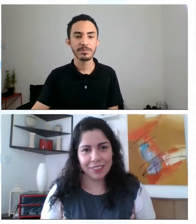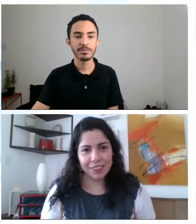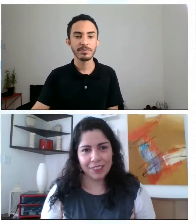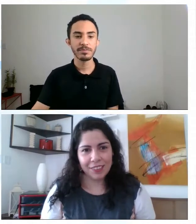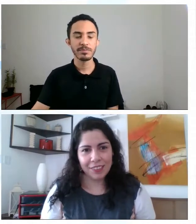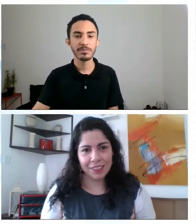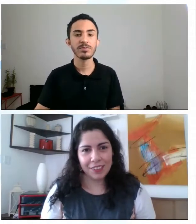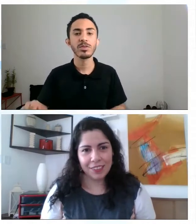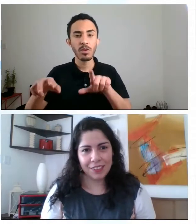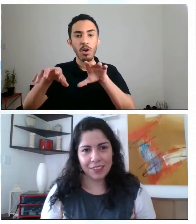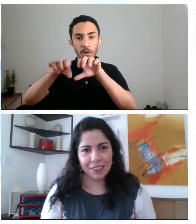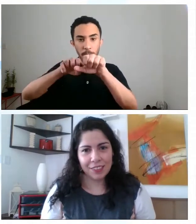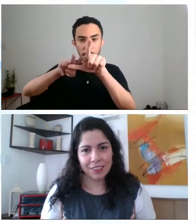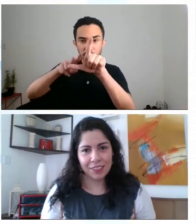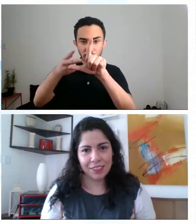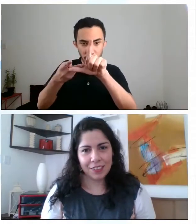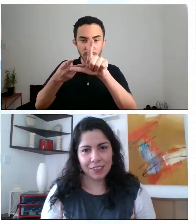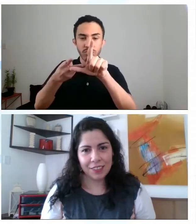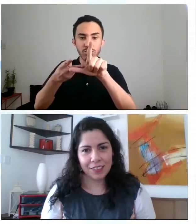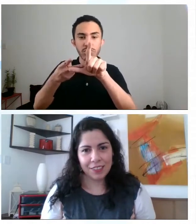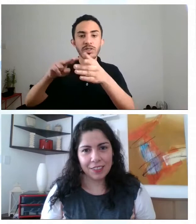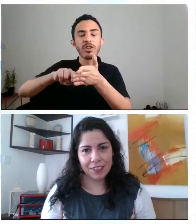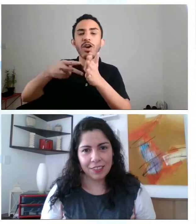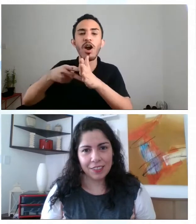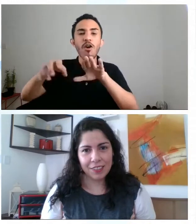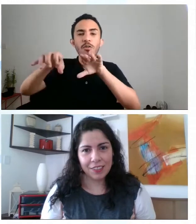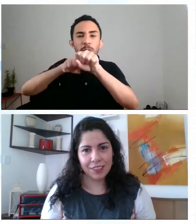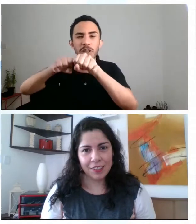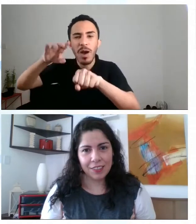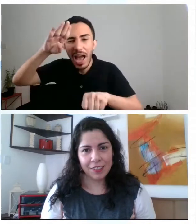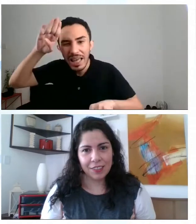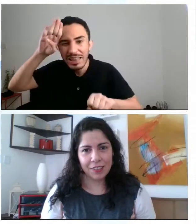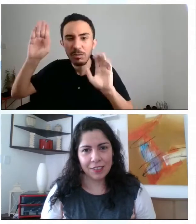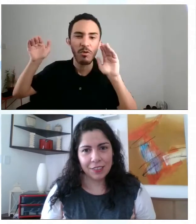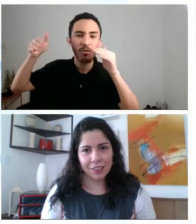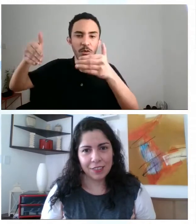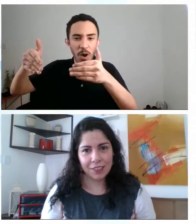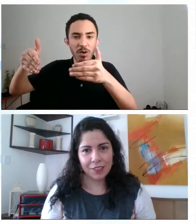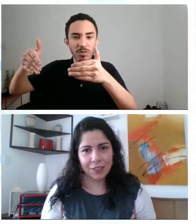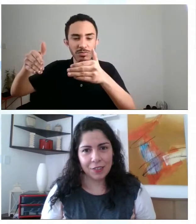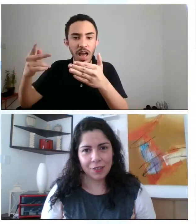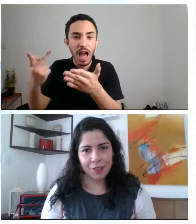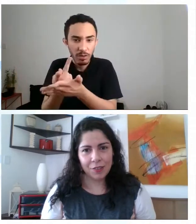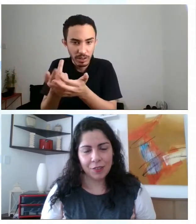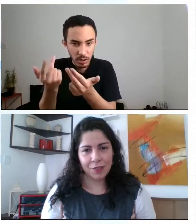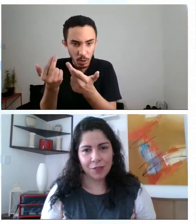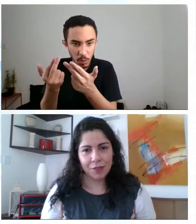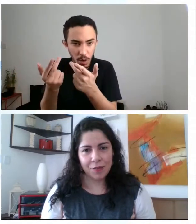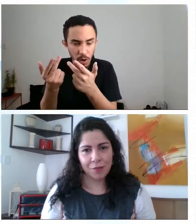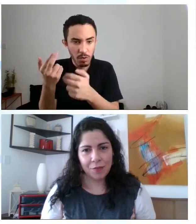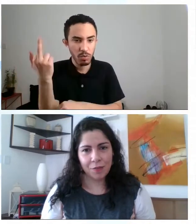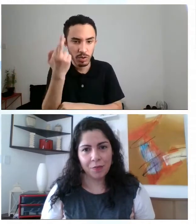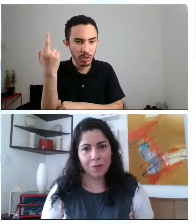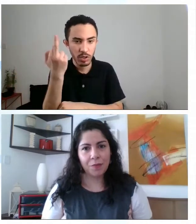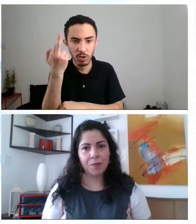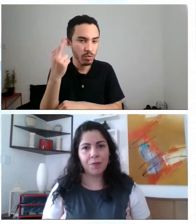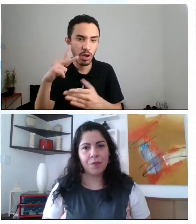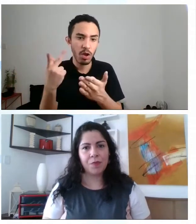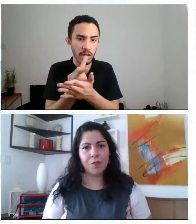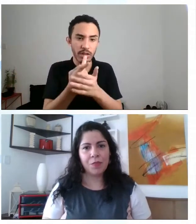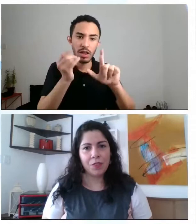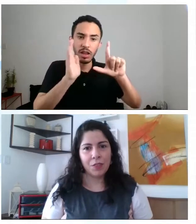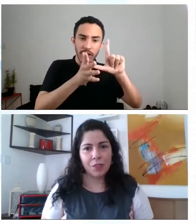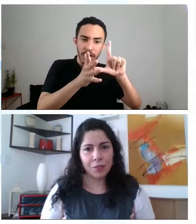O bacharel, em geral, ele tem uma formação mais acadêmica. Isso acontece também, Rodrigo, no caso de